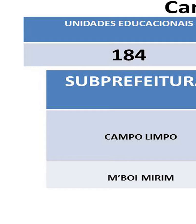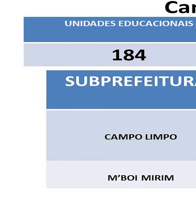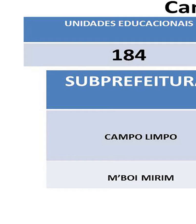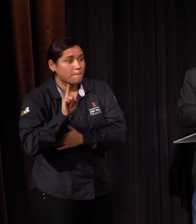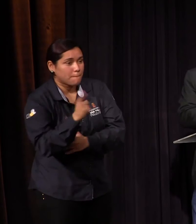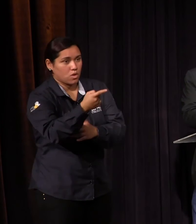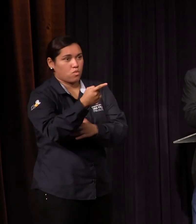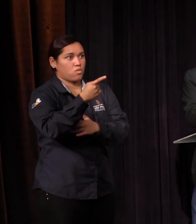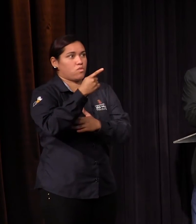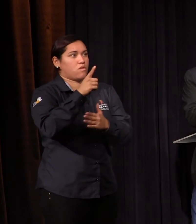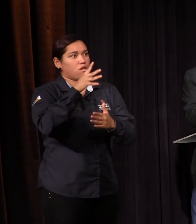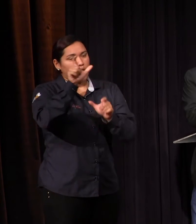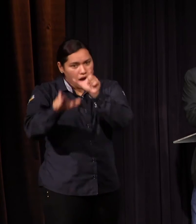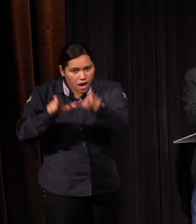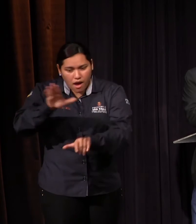matriculados